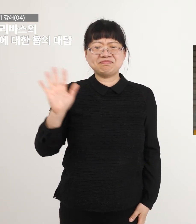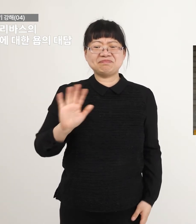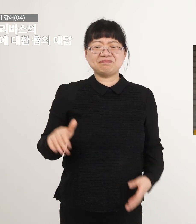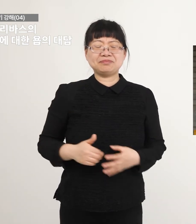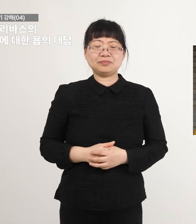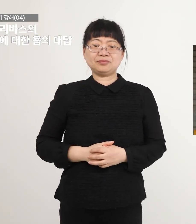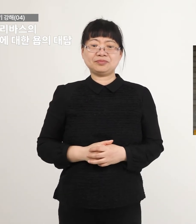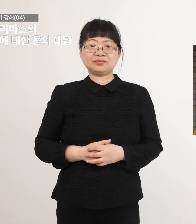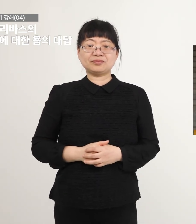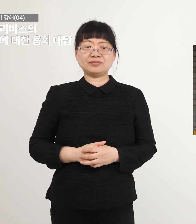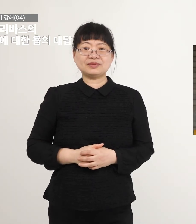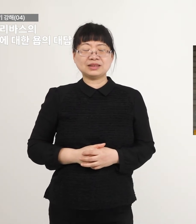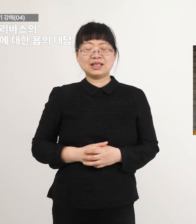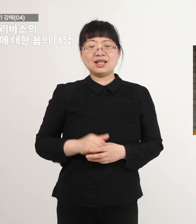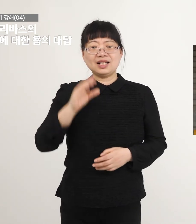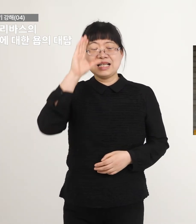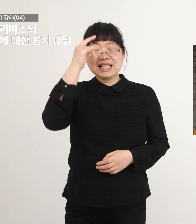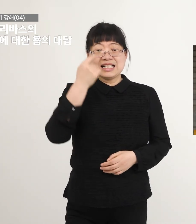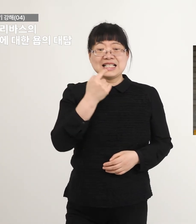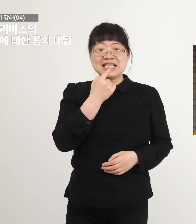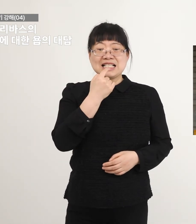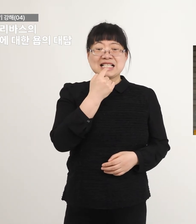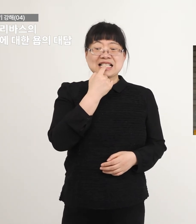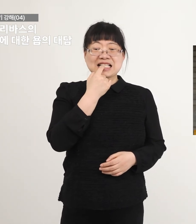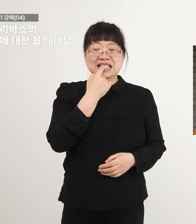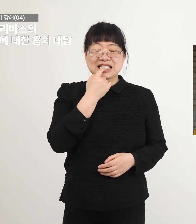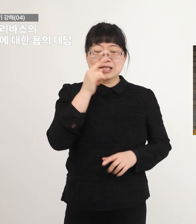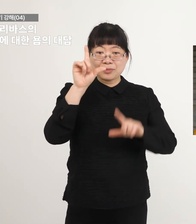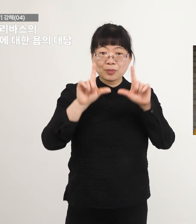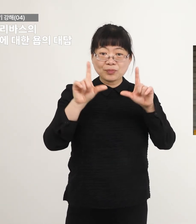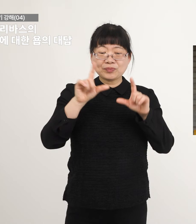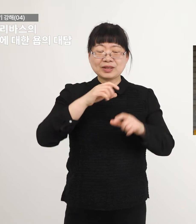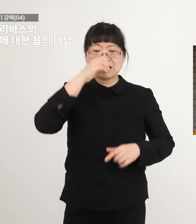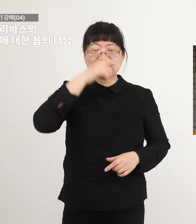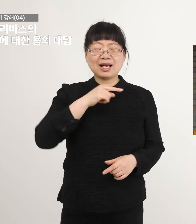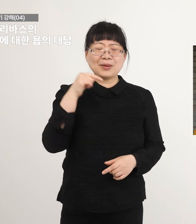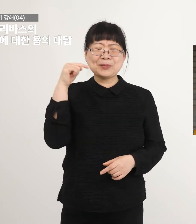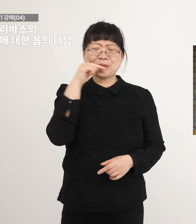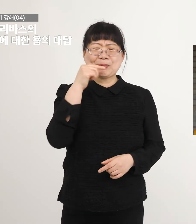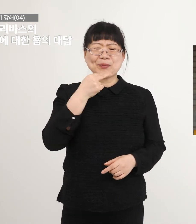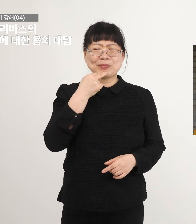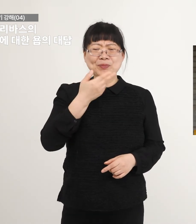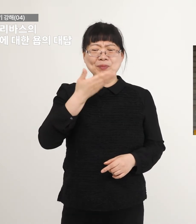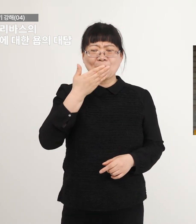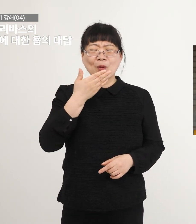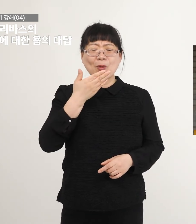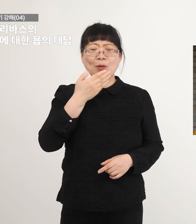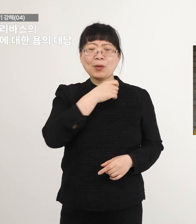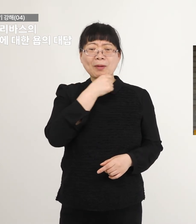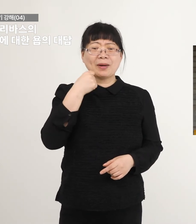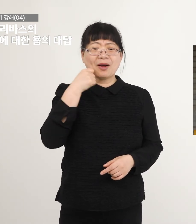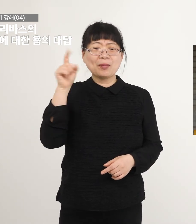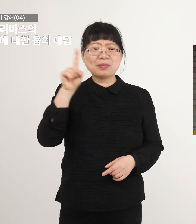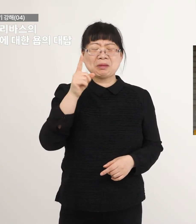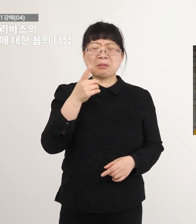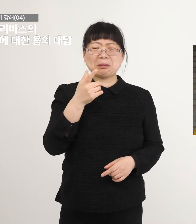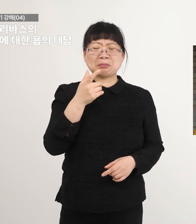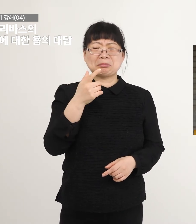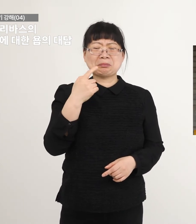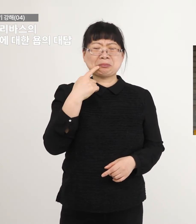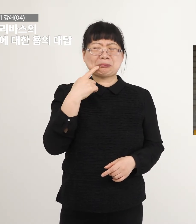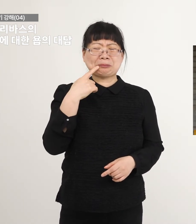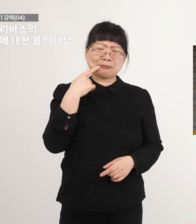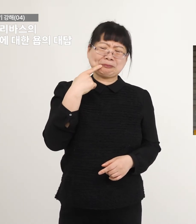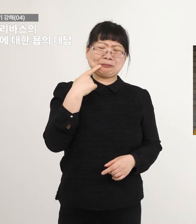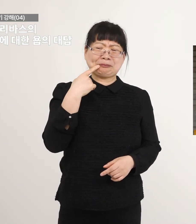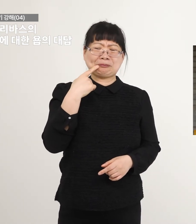뜻이에요. 달걀 흰자위가 그냥 소금 없이 먹으면 맛이 어때요? 밍밍한